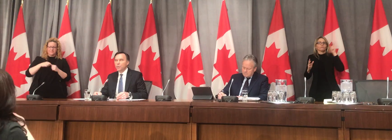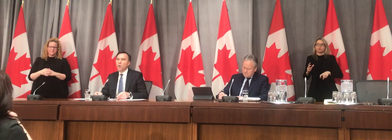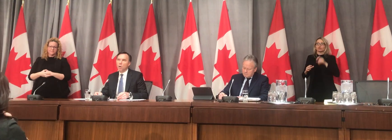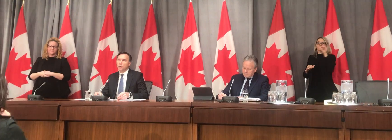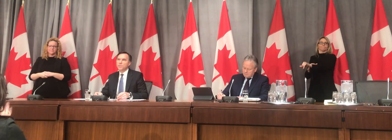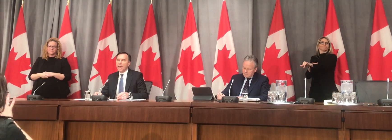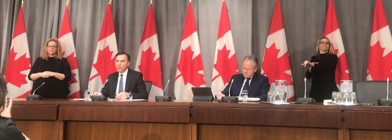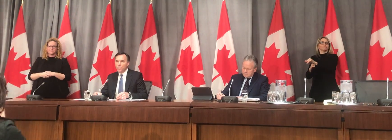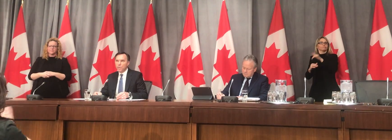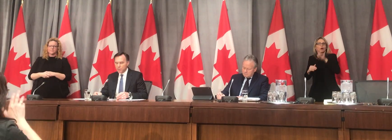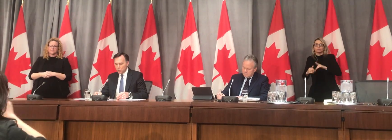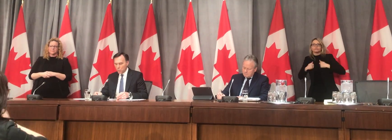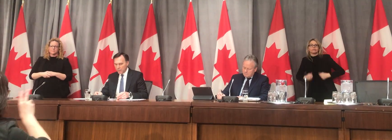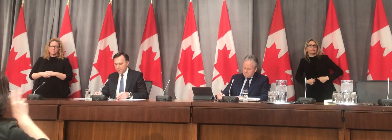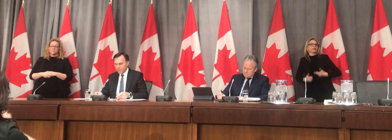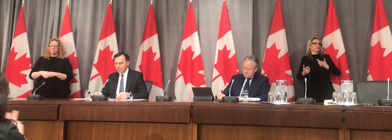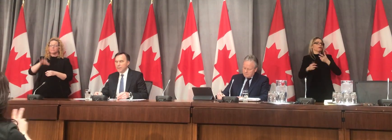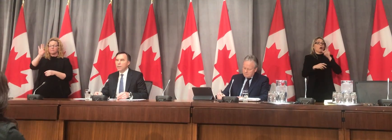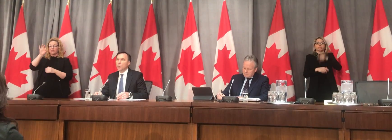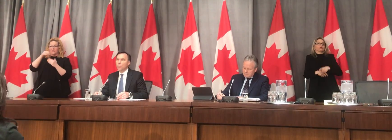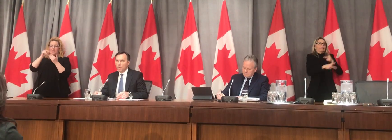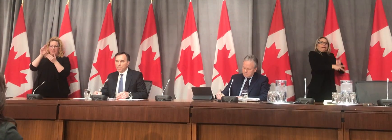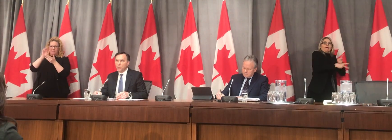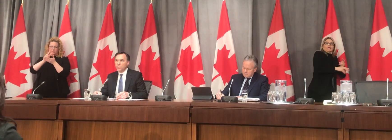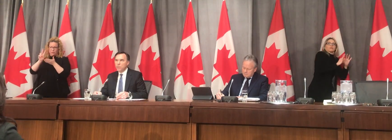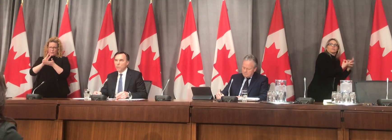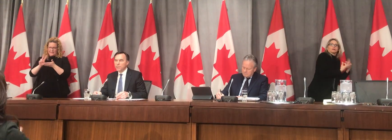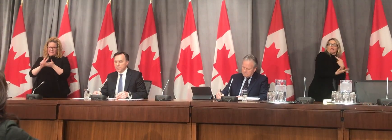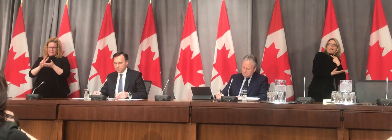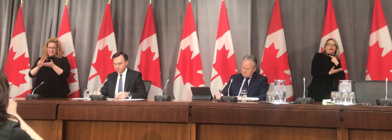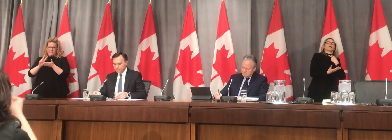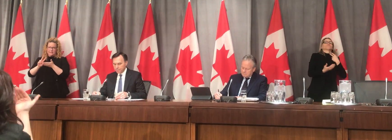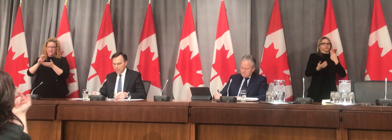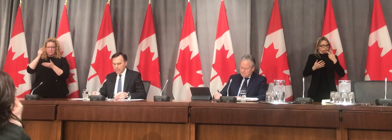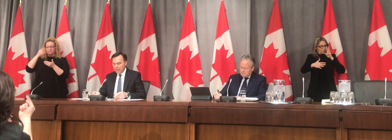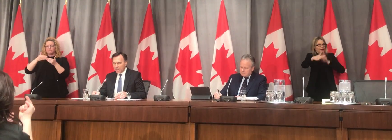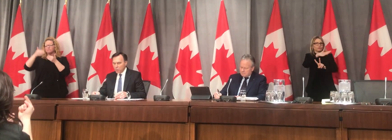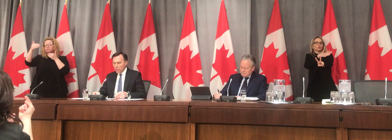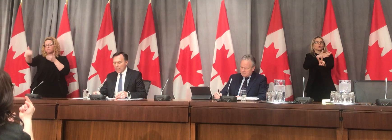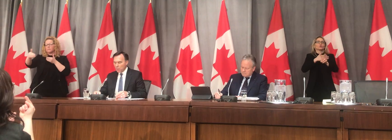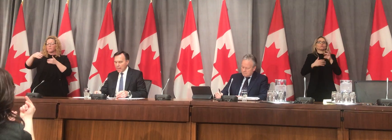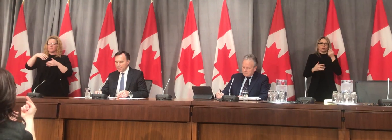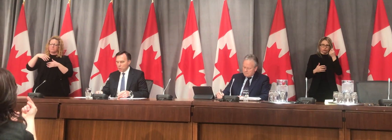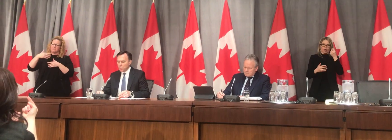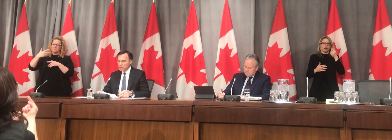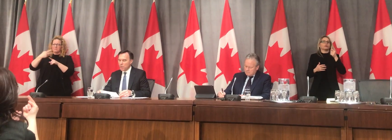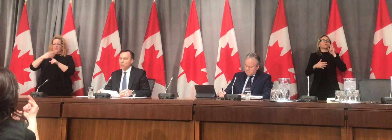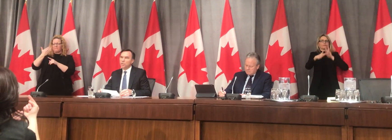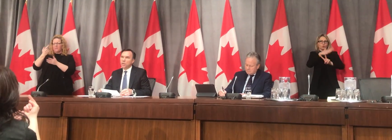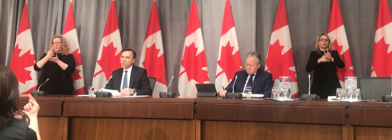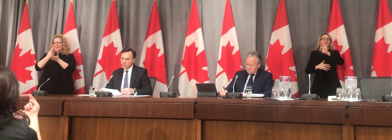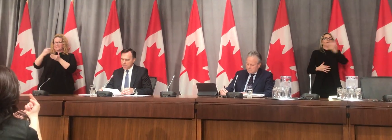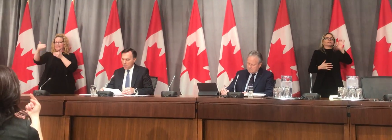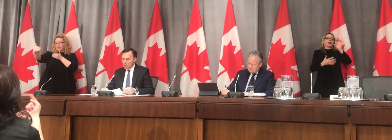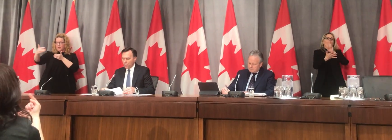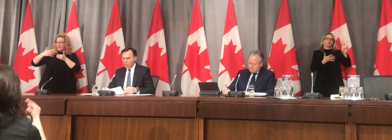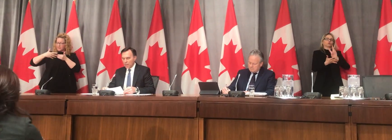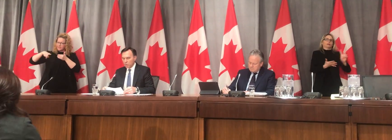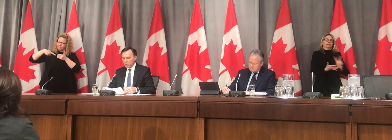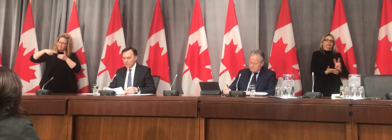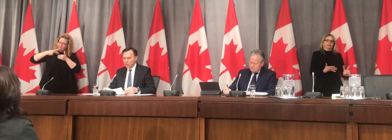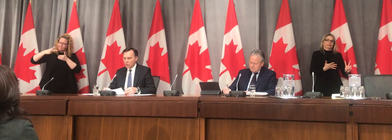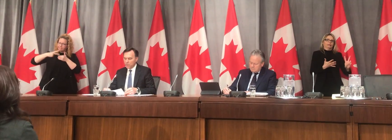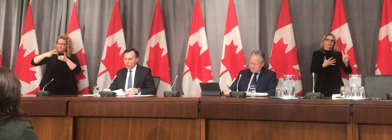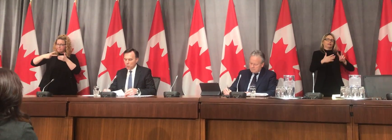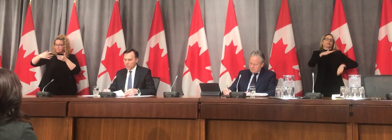$900 every 2 weeks for up to 15 weeks. La nouvelle allocation de soins d'urgence